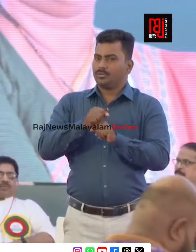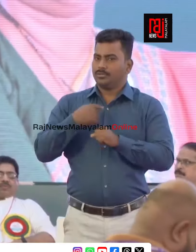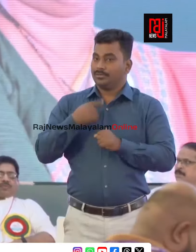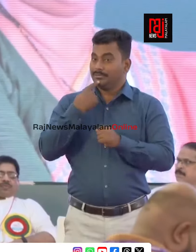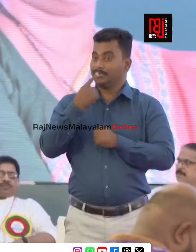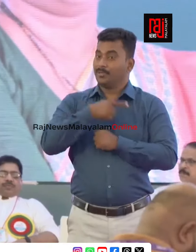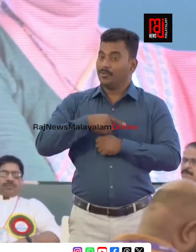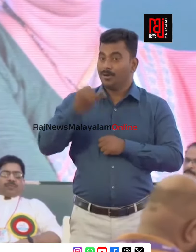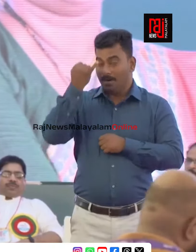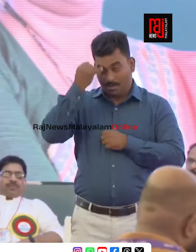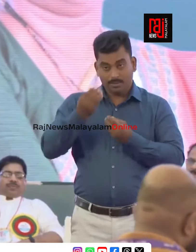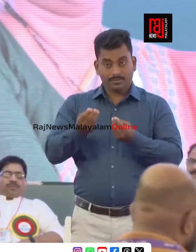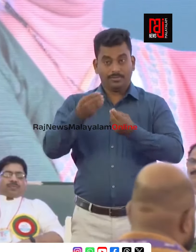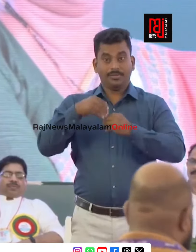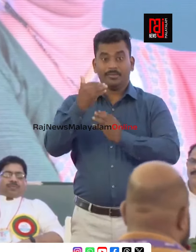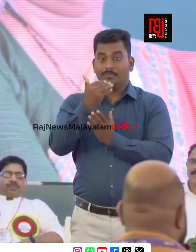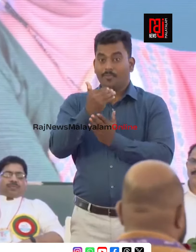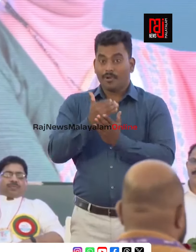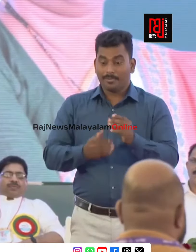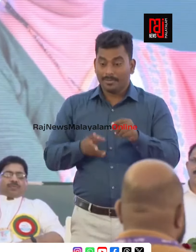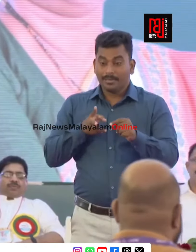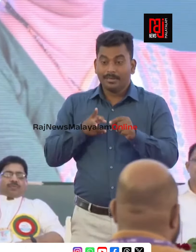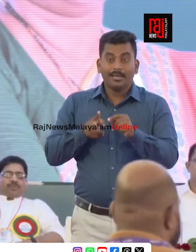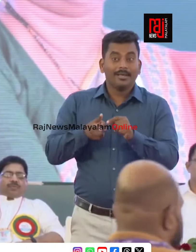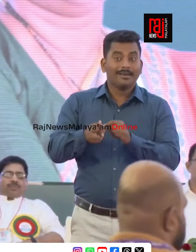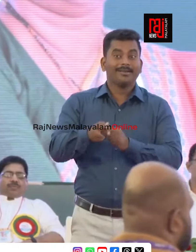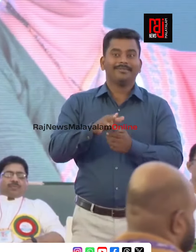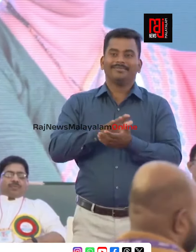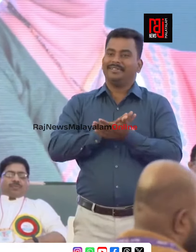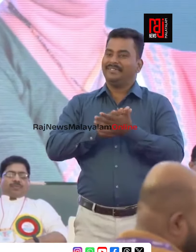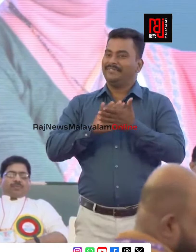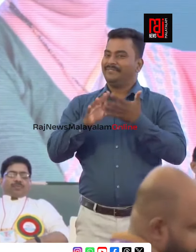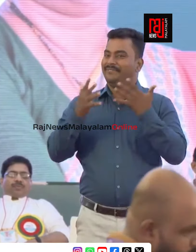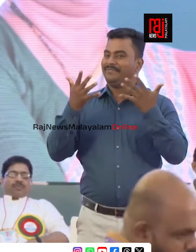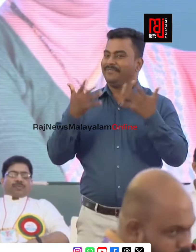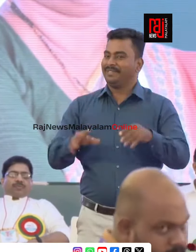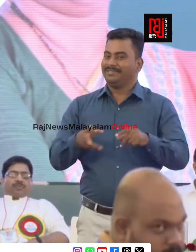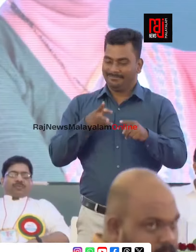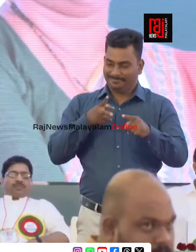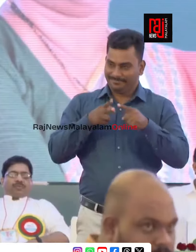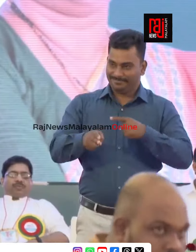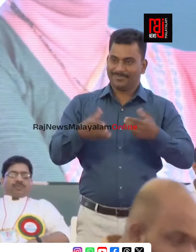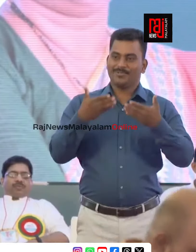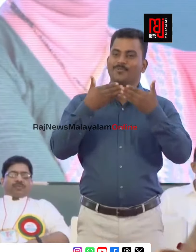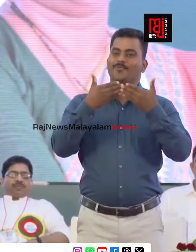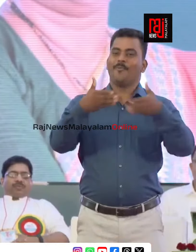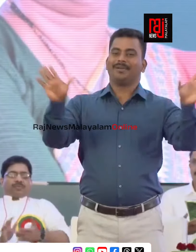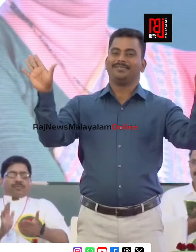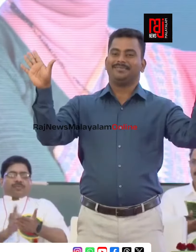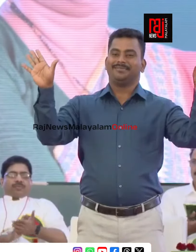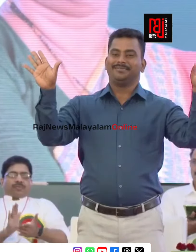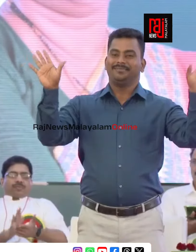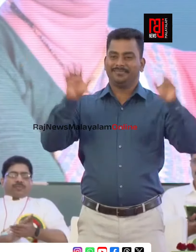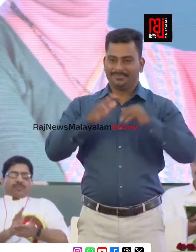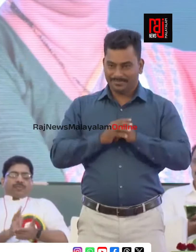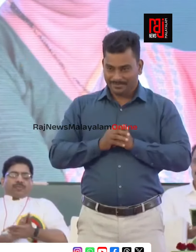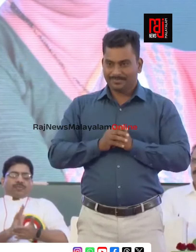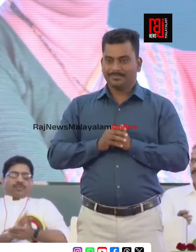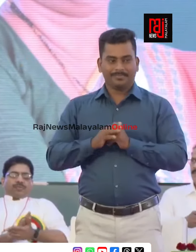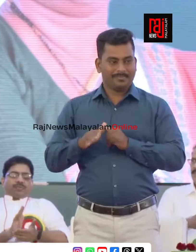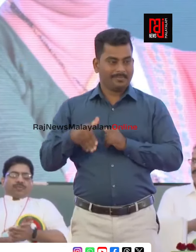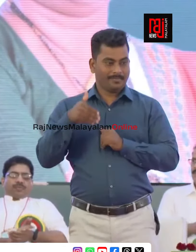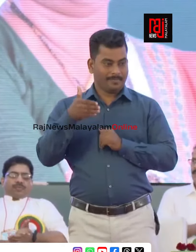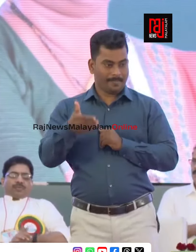അഭ്യർത്ഥിച്ചുകൊണ്ട് ഈ യോഗത്തിൻ്റെ ഔപചാരികമായ ഉദ്ഘാടനം നിർവഹിച്ചതായി അറിയിച്ചുകൊണ്ട്